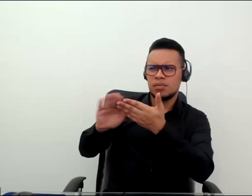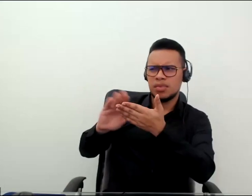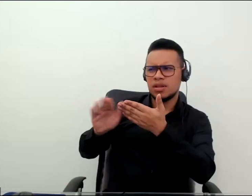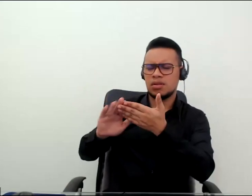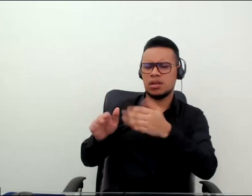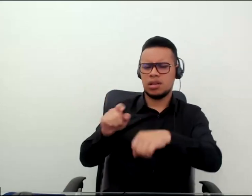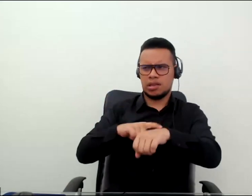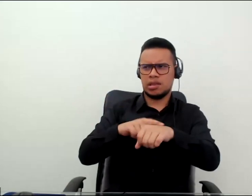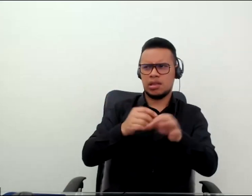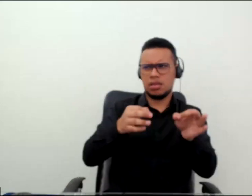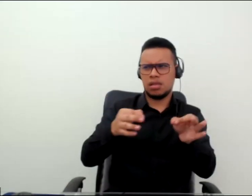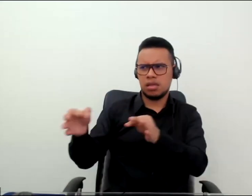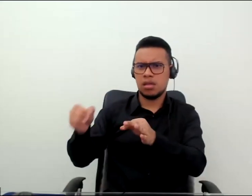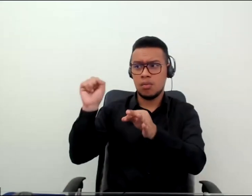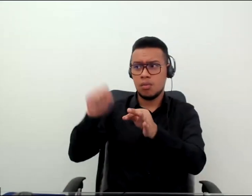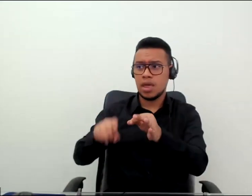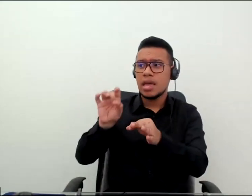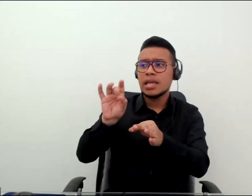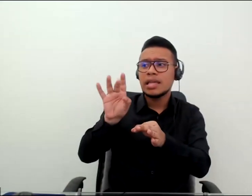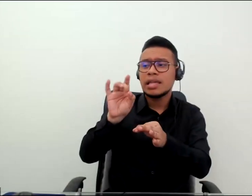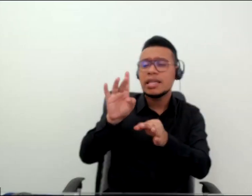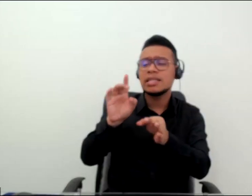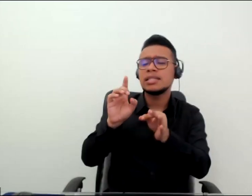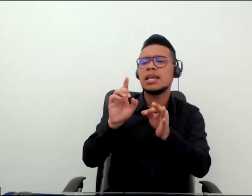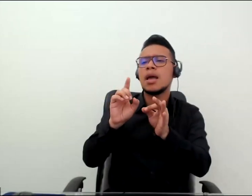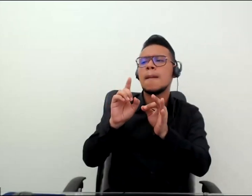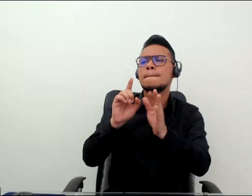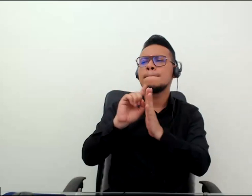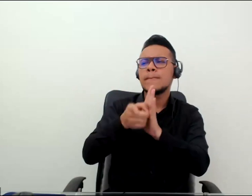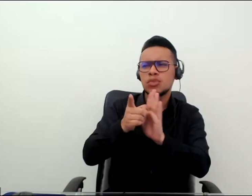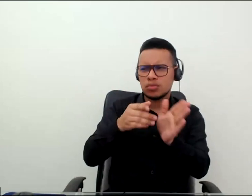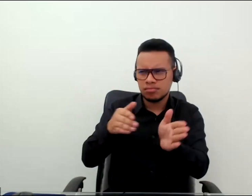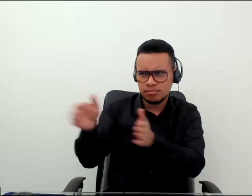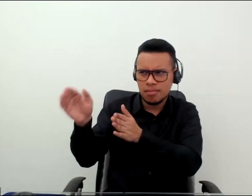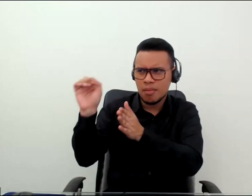la agenda pero nos puede conceder 15 minutos más solo tenemos mil preguntas para responder